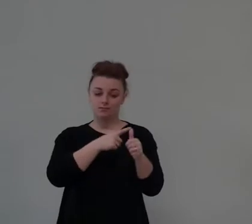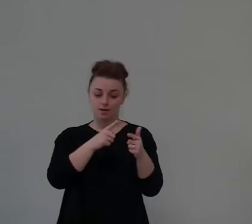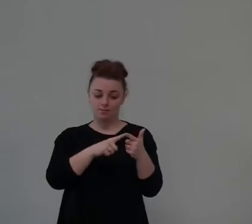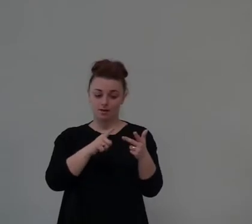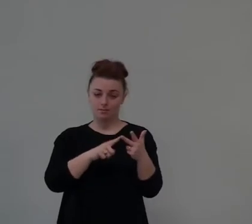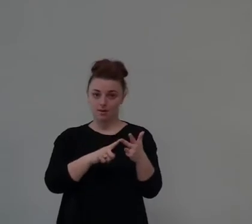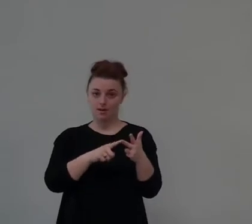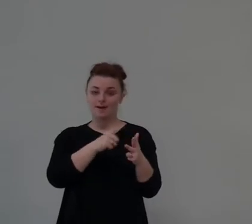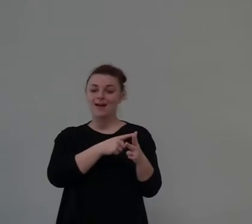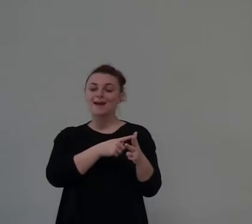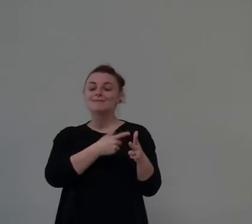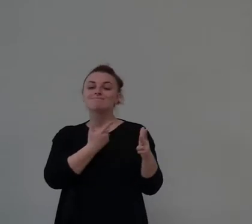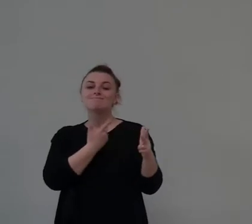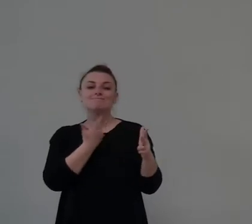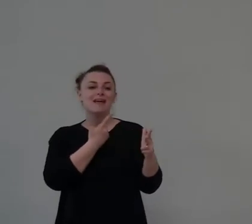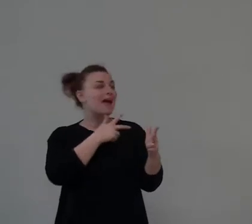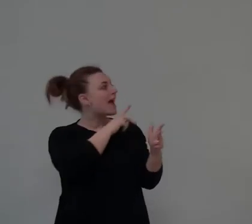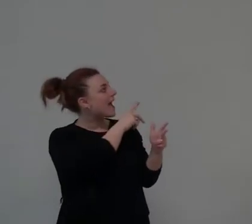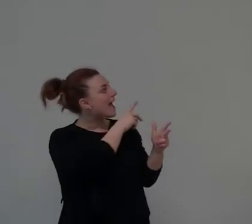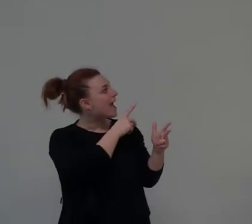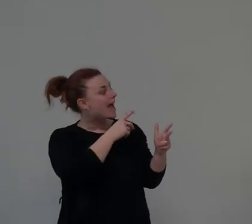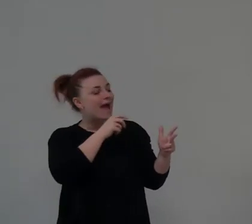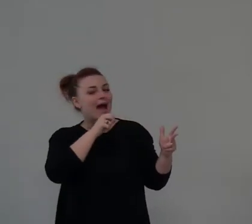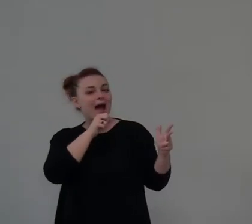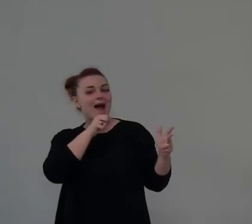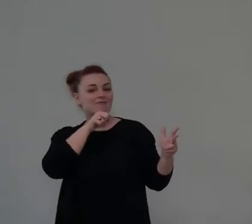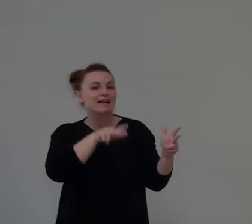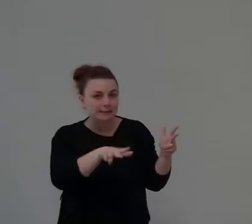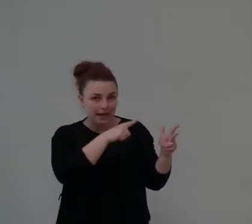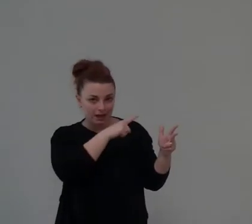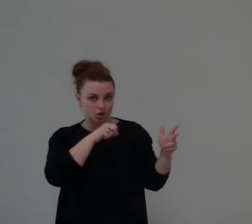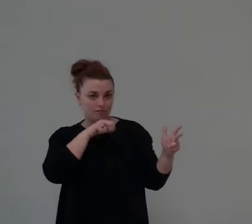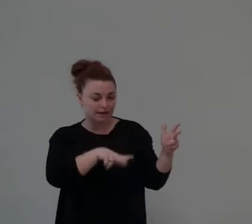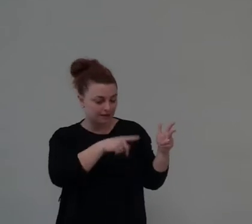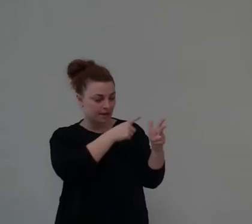vostri appunti, gli amici di lingua inglese già li hanno